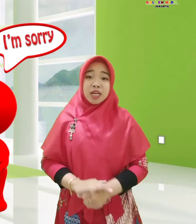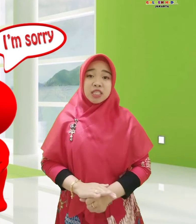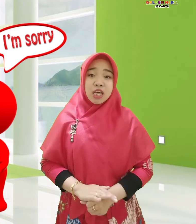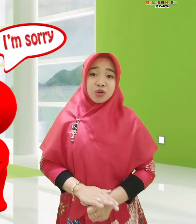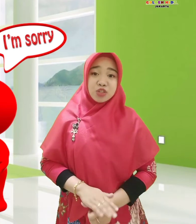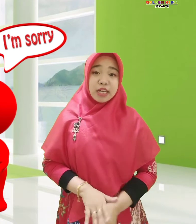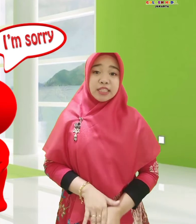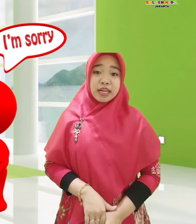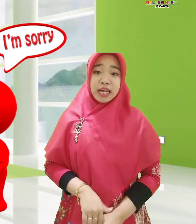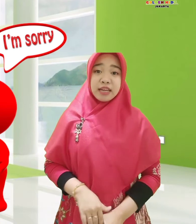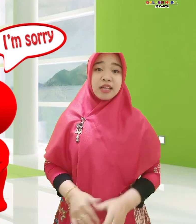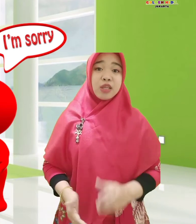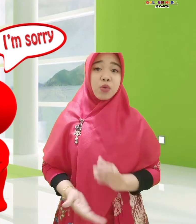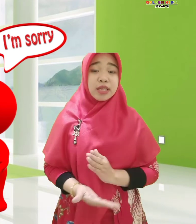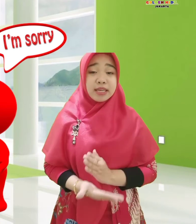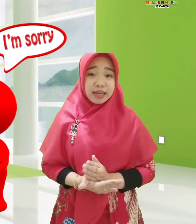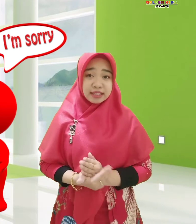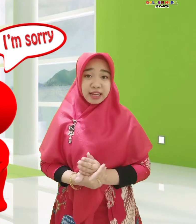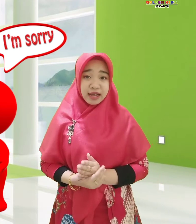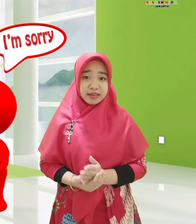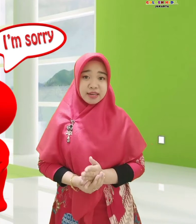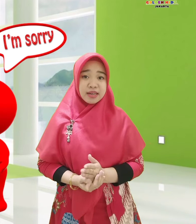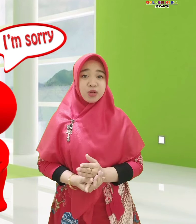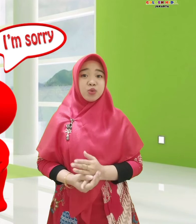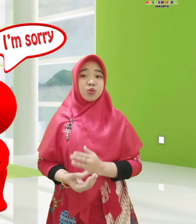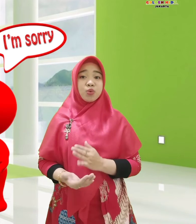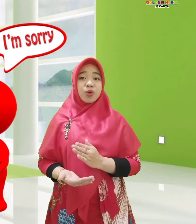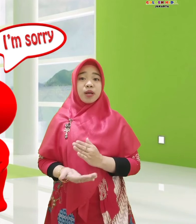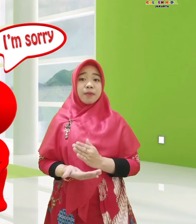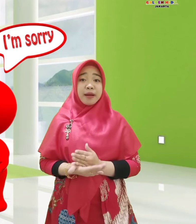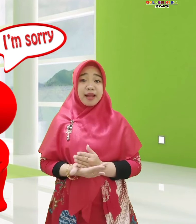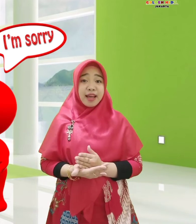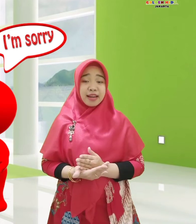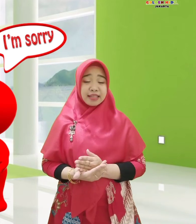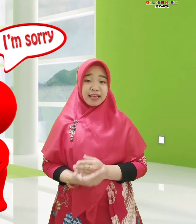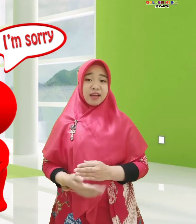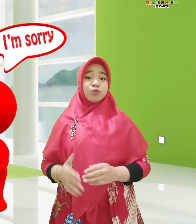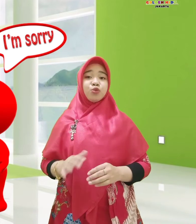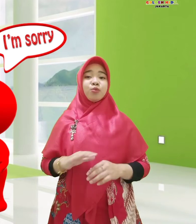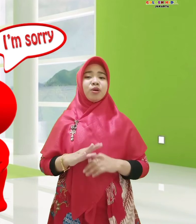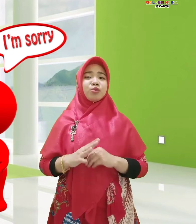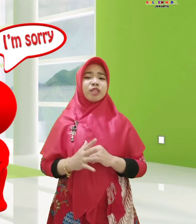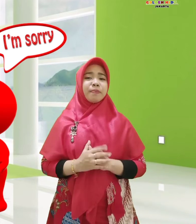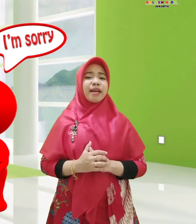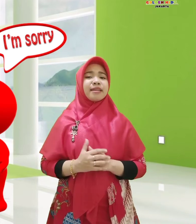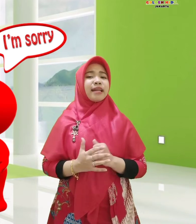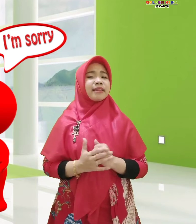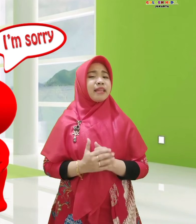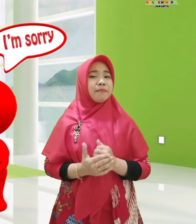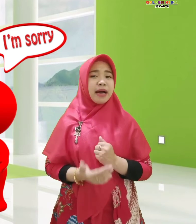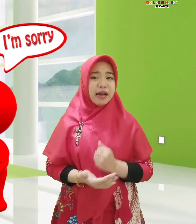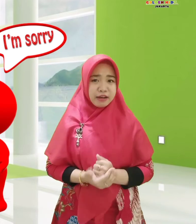parents harus ajarkan atau ingatkan kepada anaknya untuk mengucapkan kata maaf